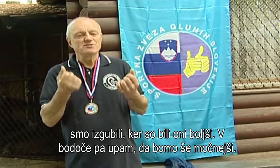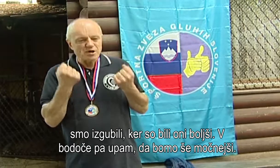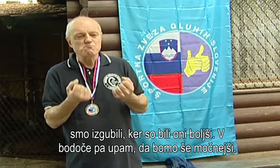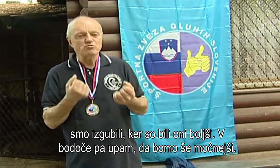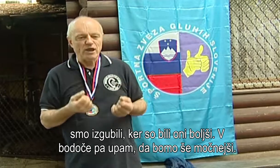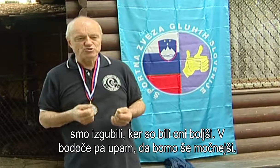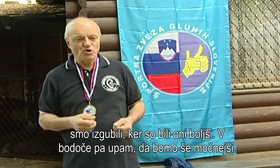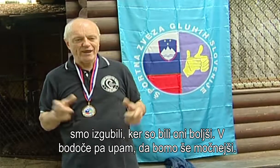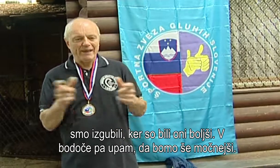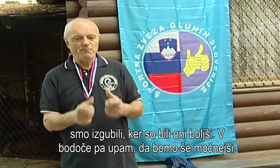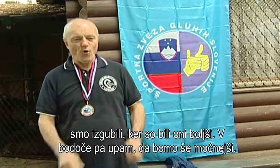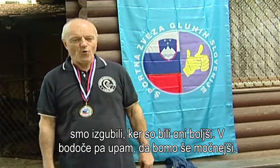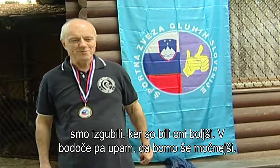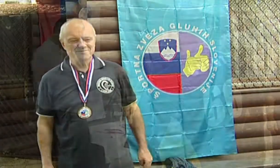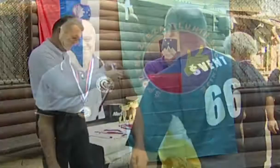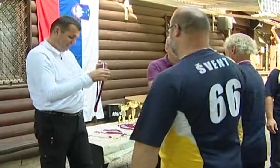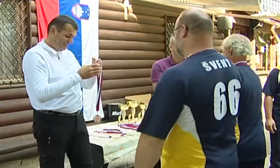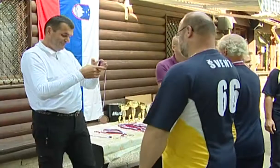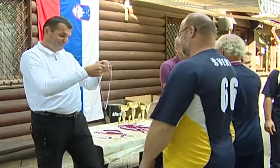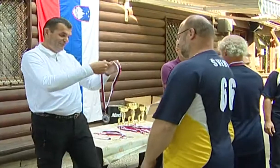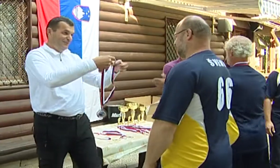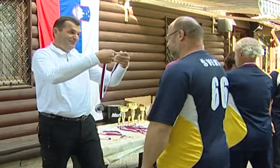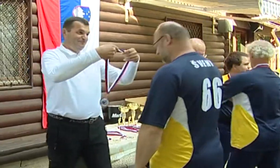V bodoče pa upam, da bomo.